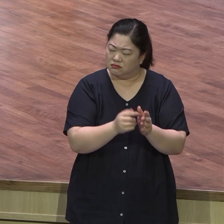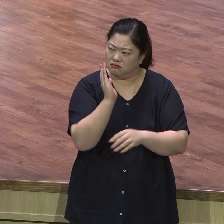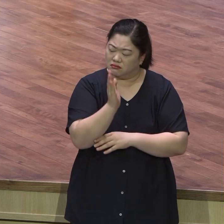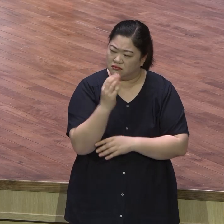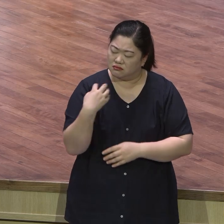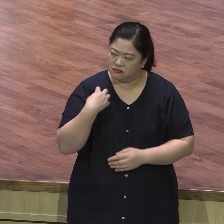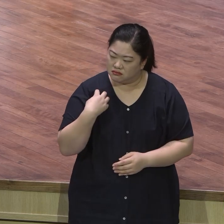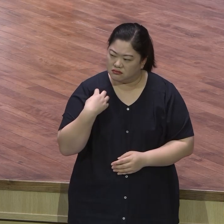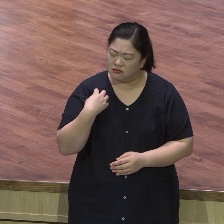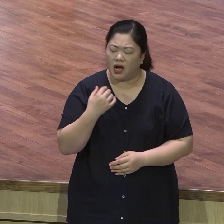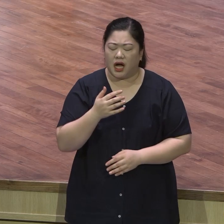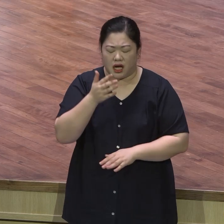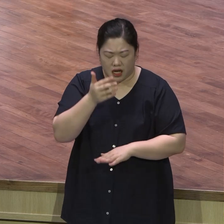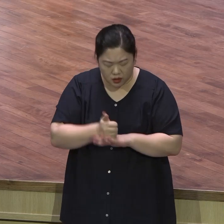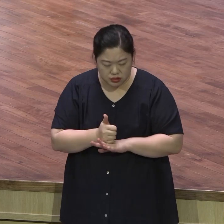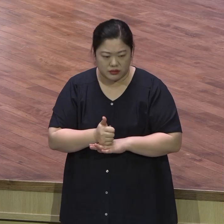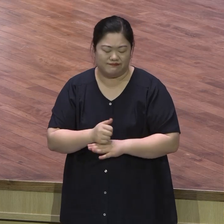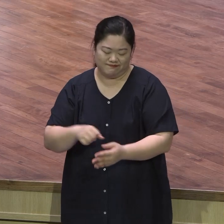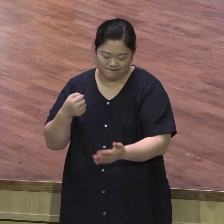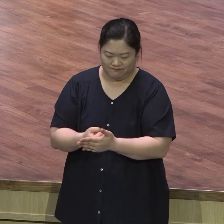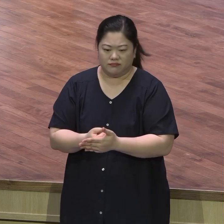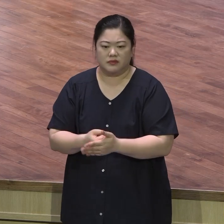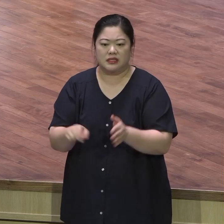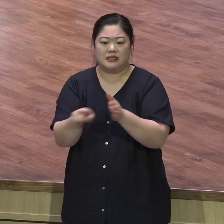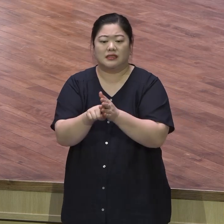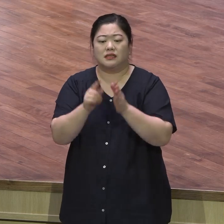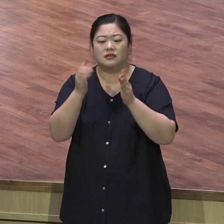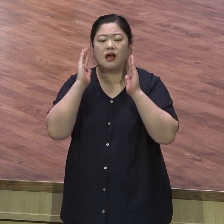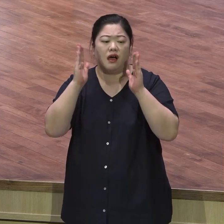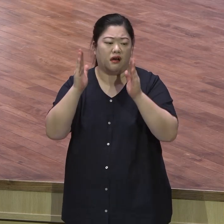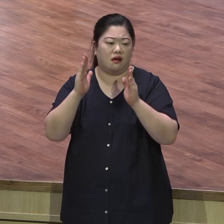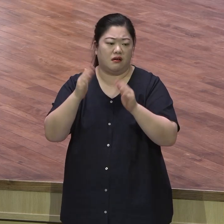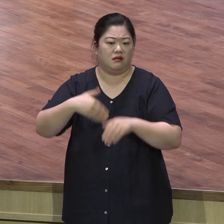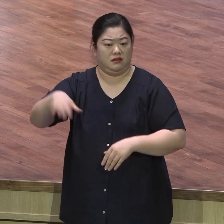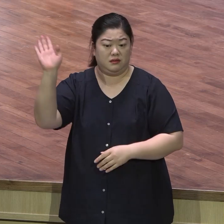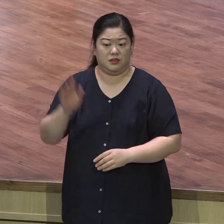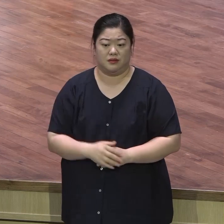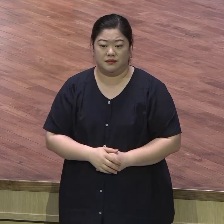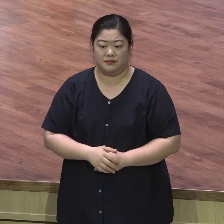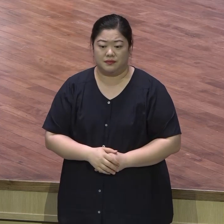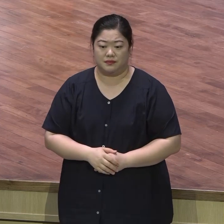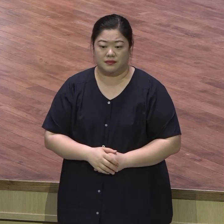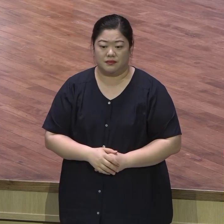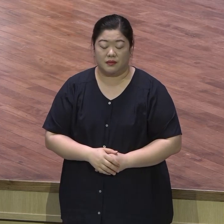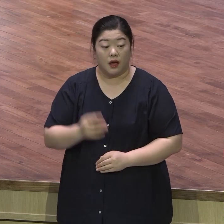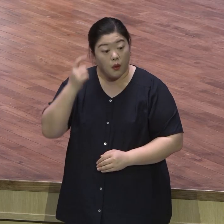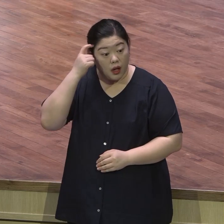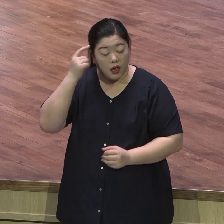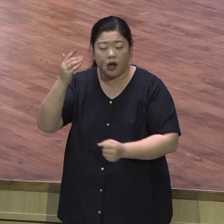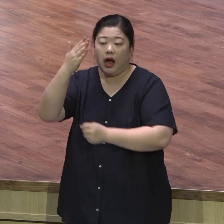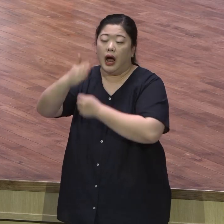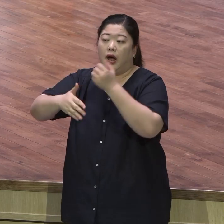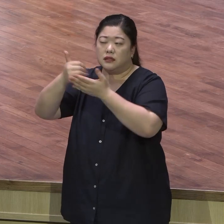하나님은 어디로 나를 인도할지 난 몰라. 아무 계산 또 계산 또 0.0.1%도 없어.